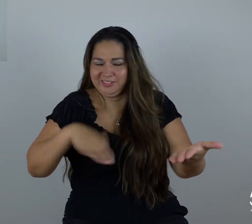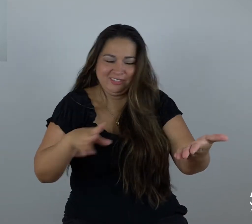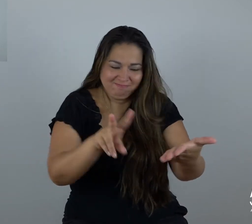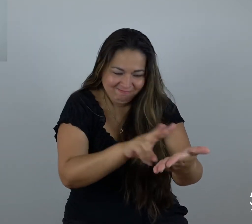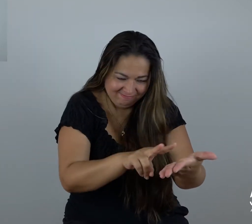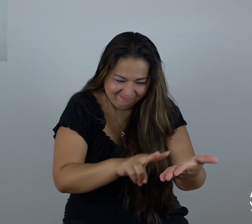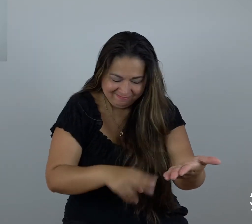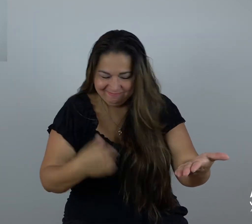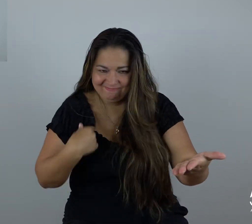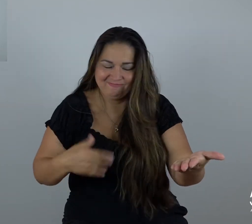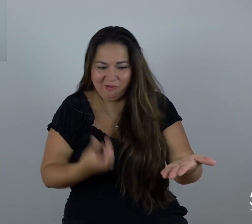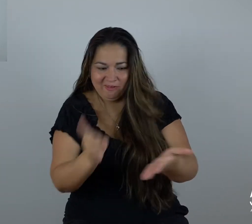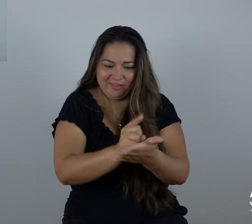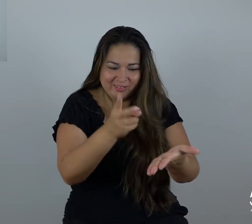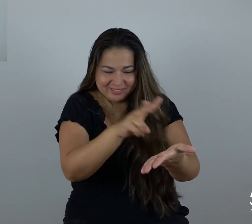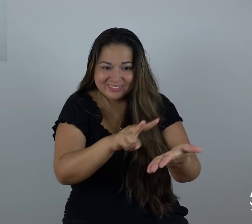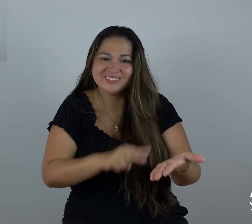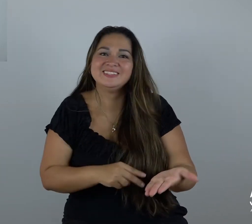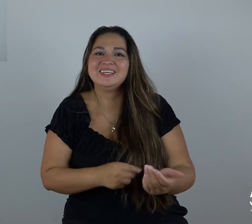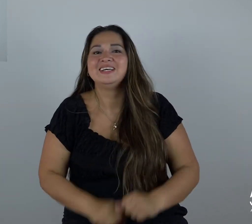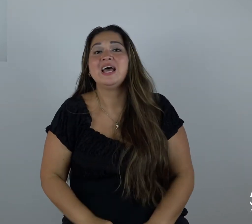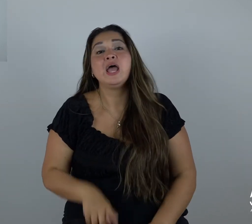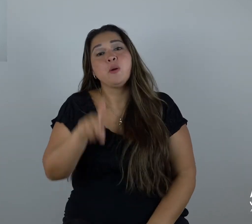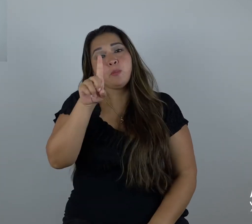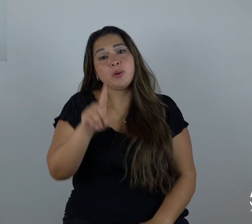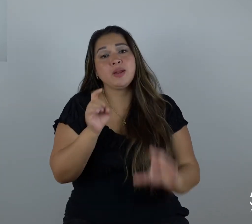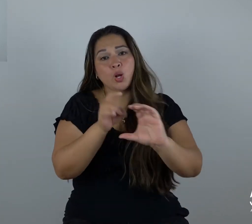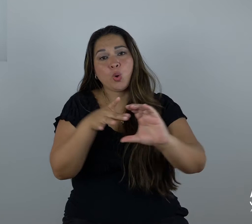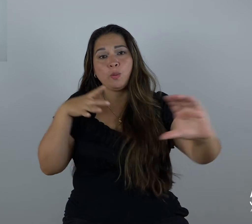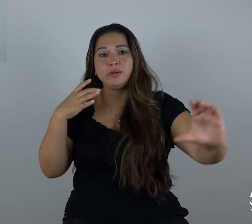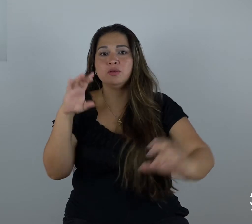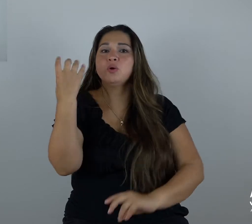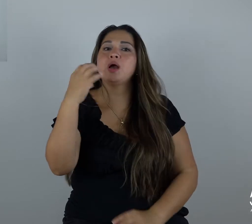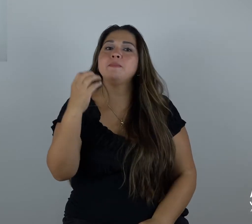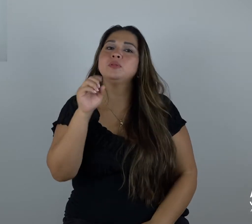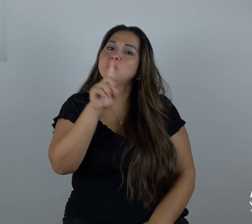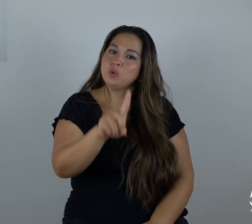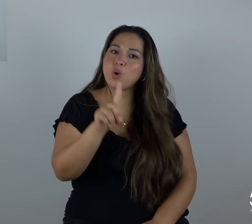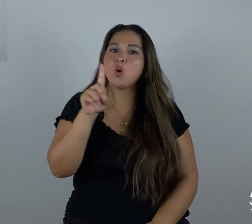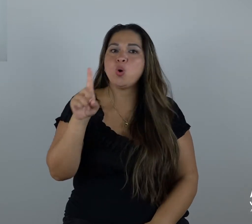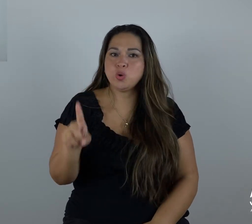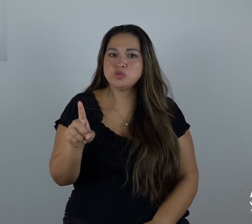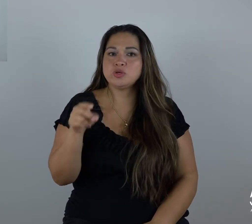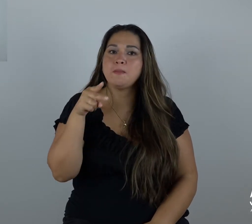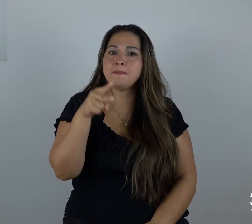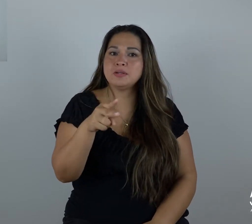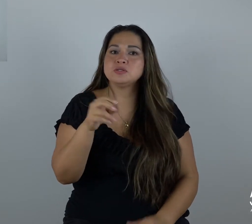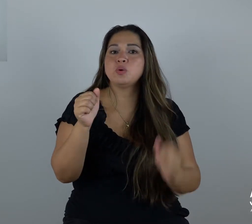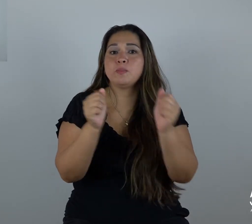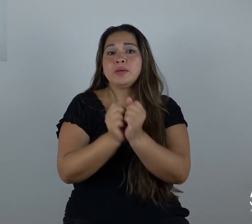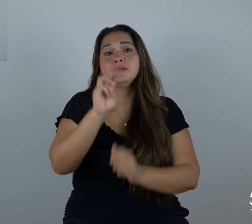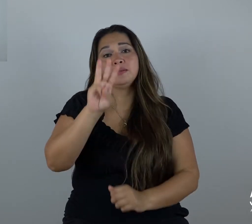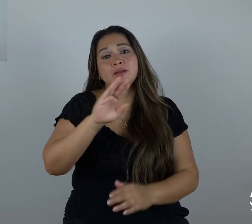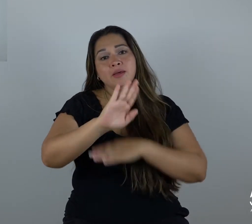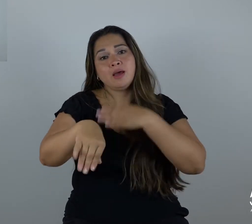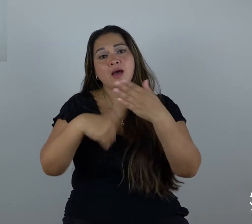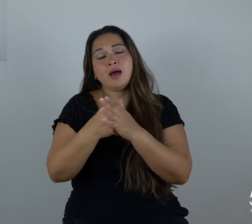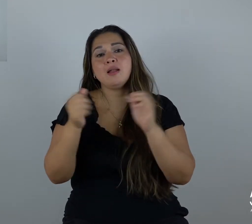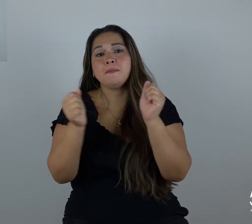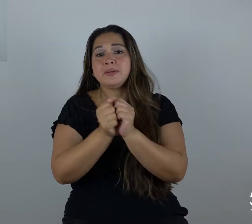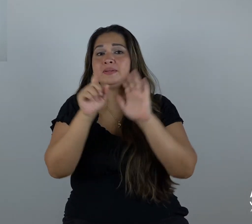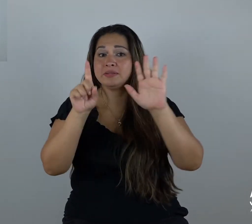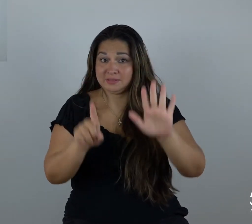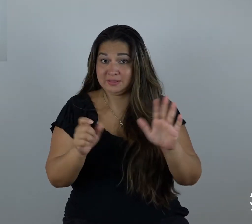para reflexionar durante toda la semana. Y Primera de Corintios capítulo 11 y versos 23